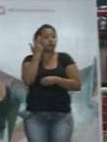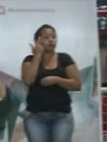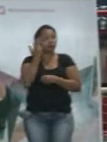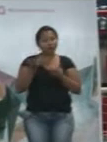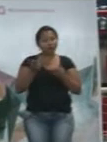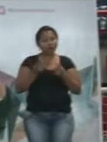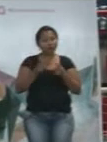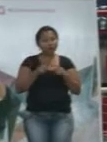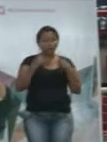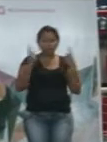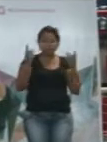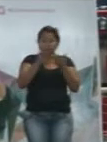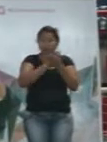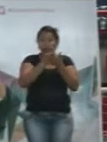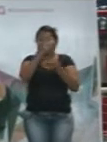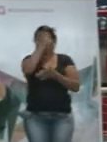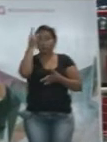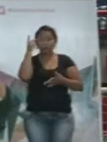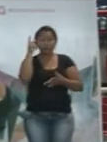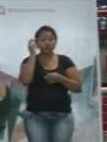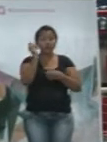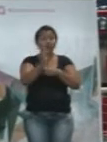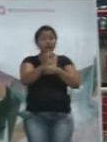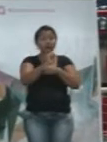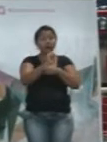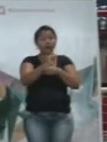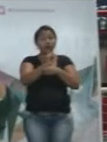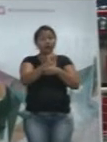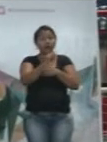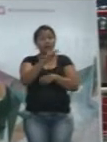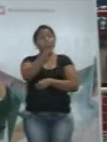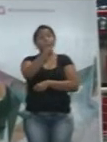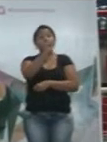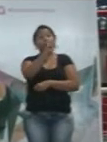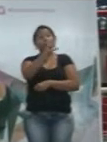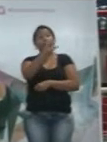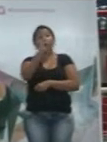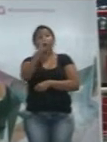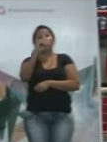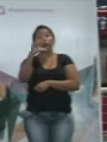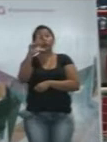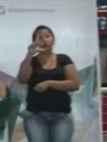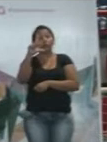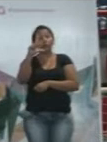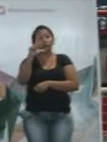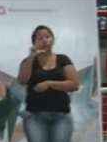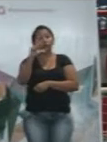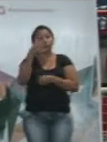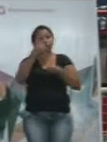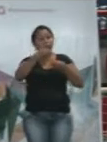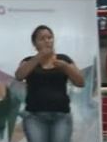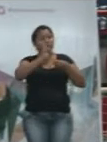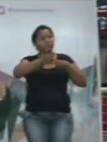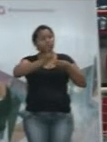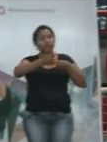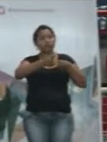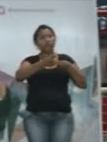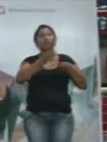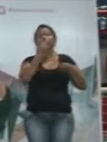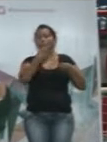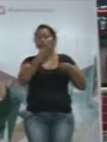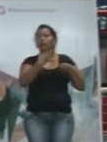utilizar só o álcool no carro. Isso tem vantagem? Tem. Não deixa nada de resíduo no motor.